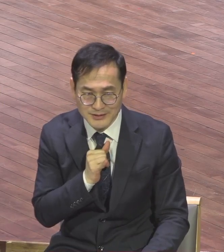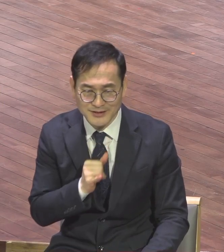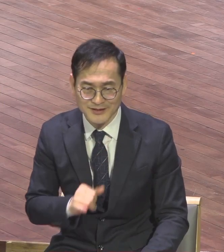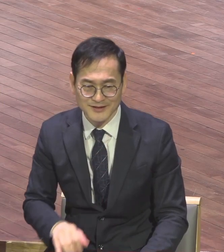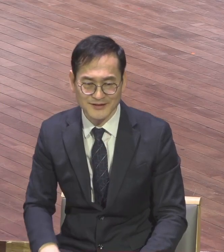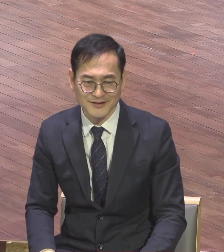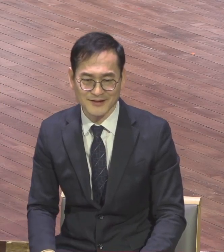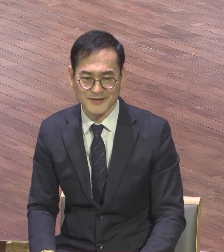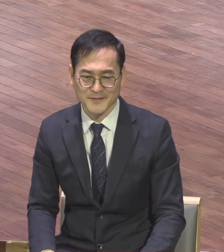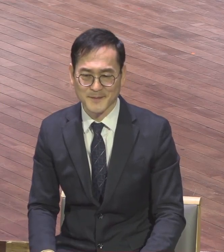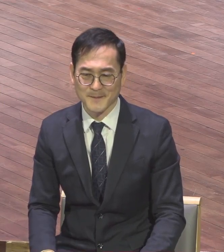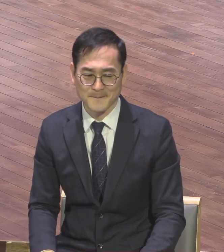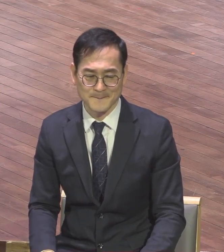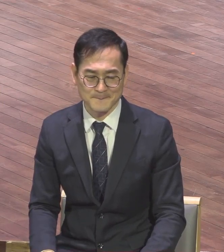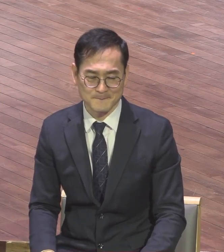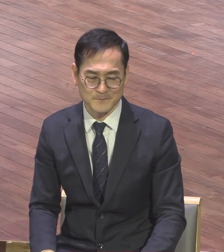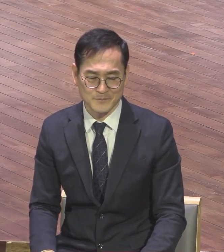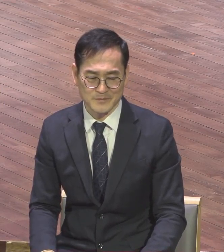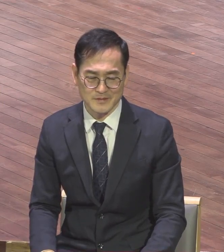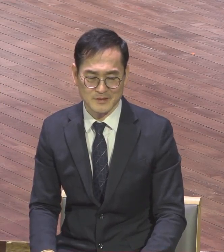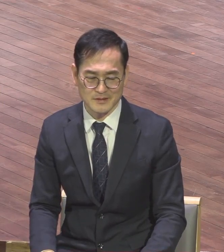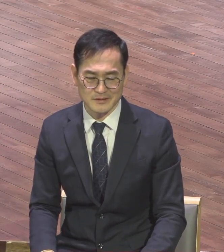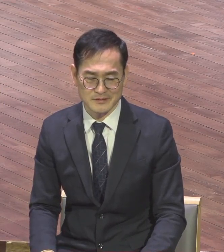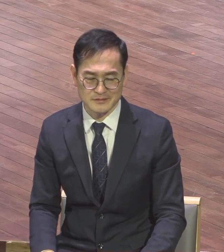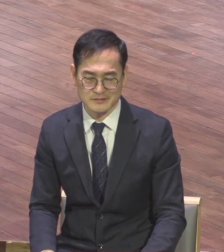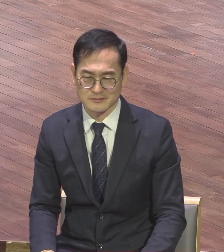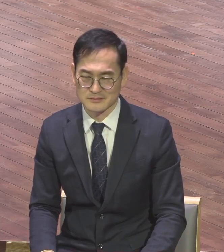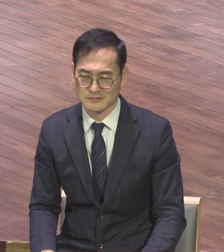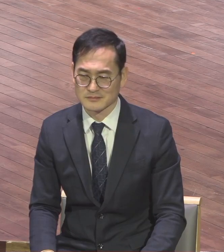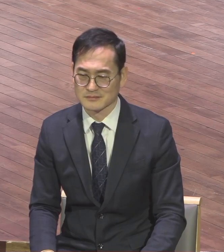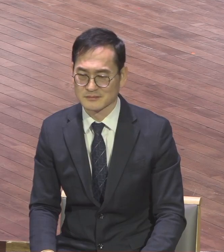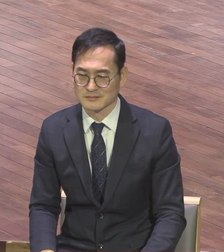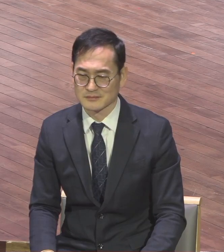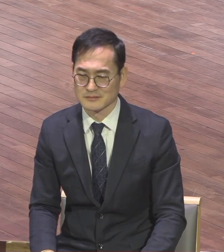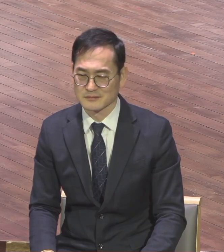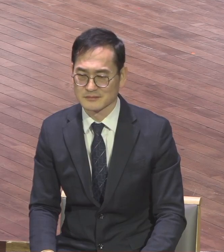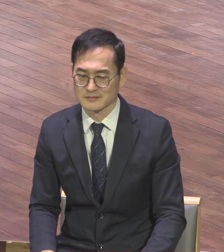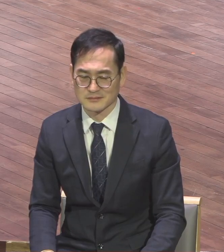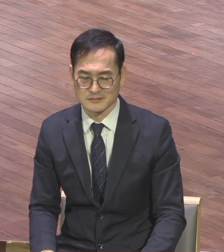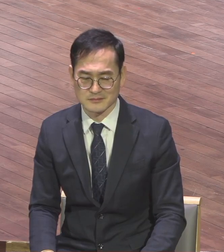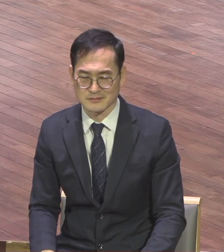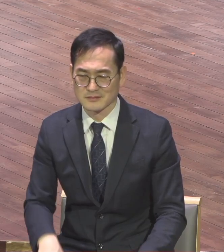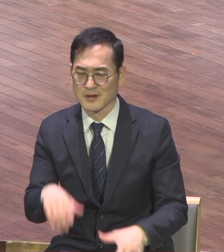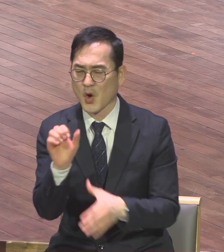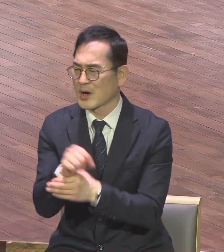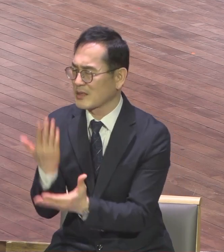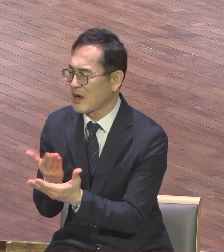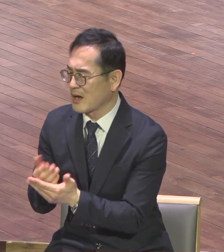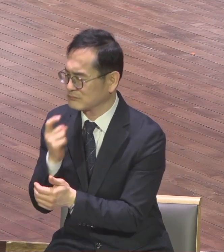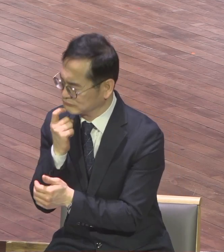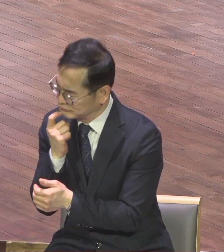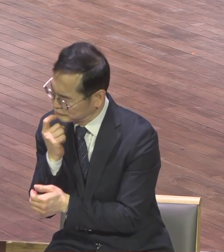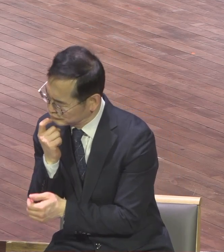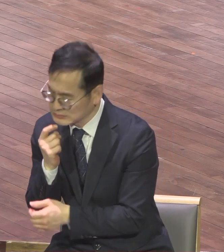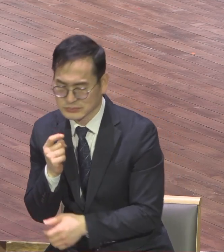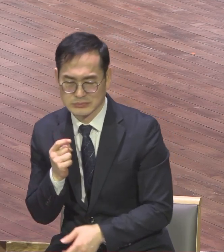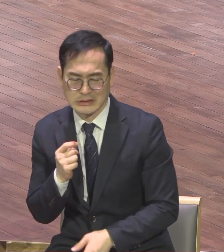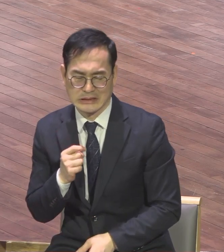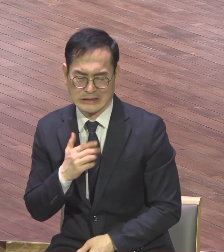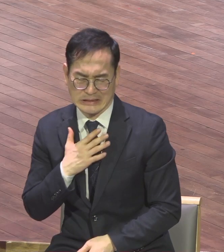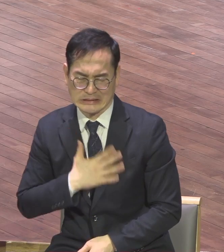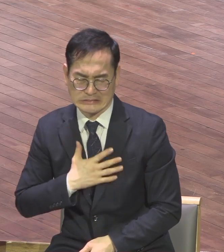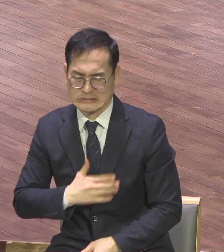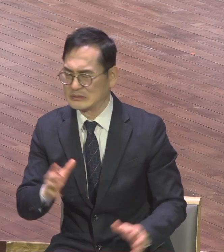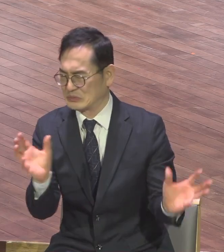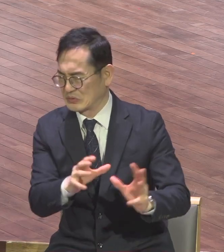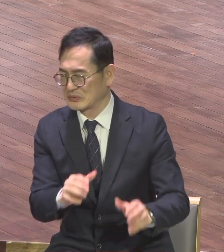제가 큰 소리 쳤다니까요. 사무장님께 제가 책임지겠으니까 무조건 허락해 주십시오 하니까 뭐 어떡하겠어, 목사가 찾아와가지고 막 훈련시키겠다,